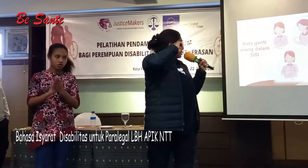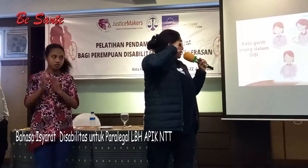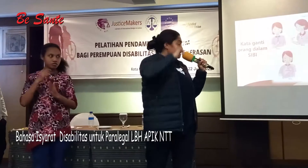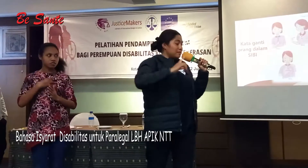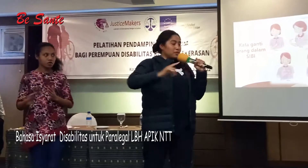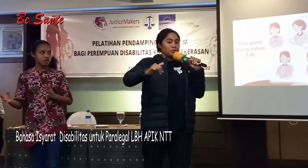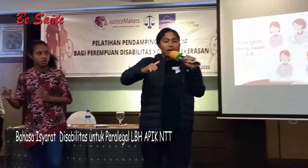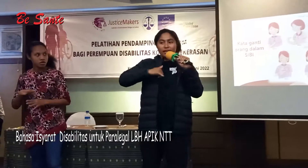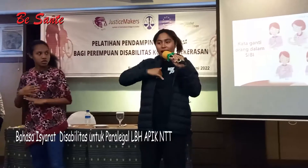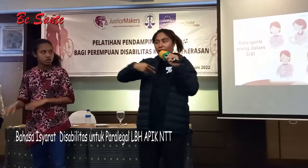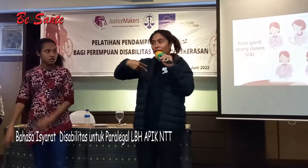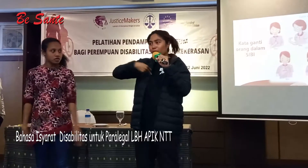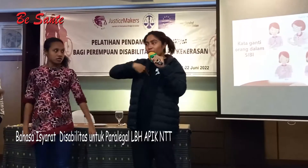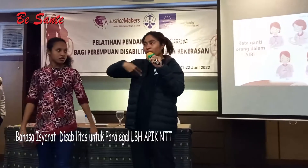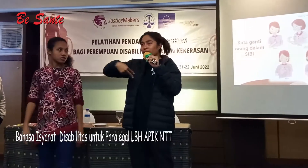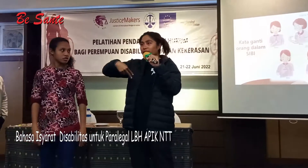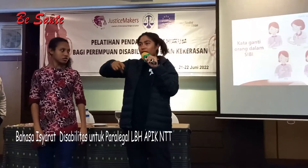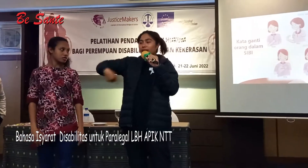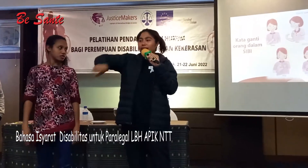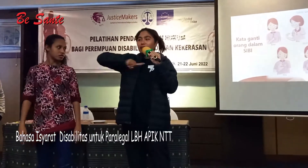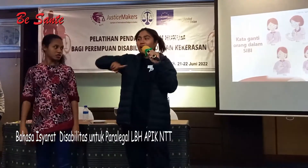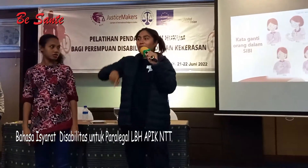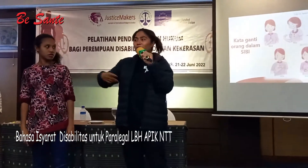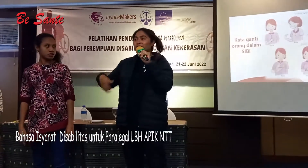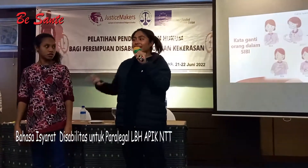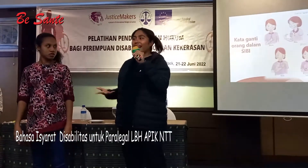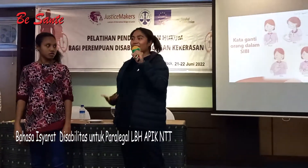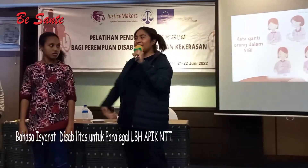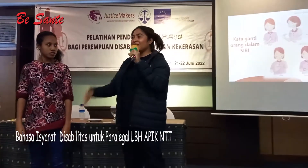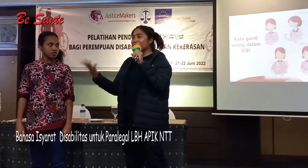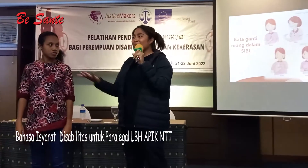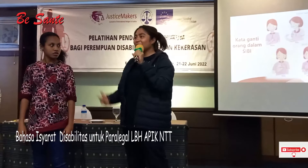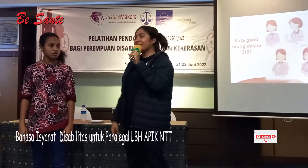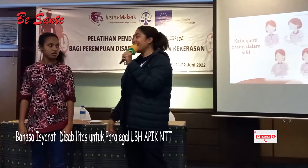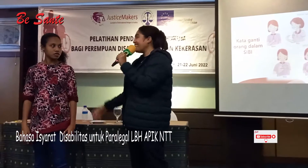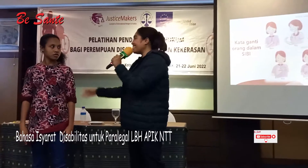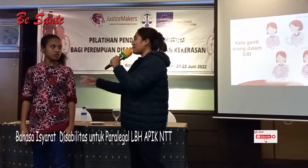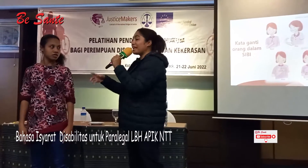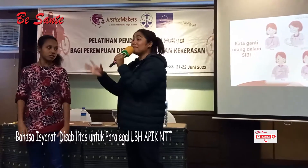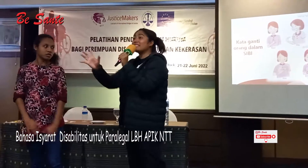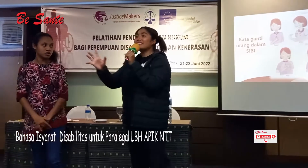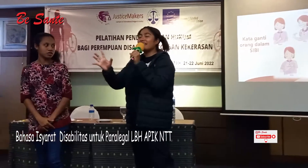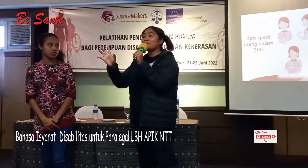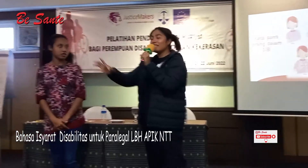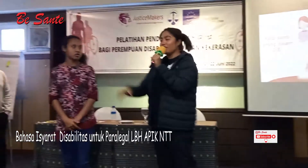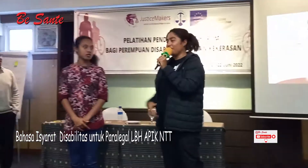Pakai bisindo kak. Saya, aku, kita, kamu, jadi ya begitu. Kita pakai bisindo.